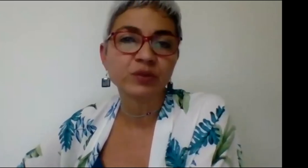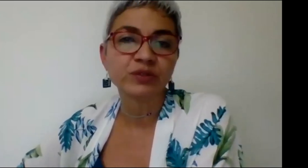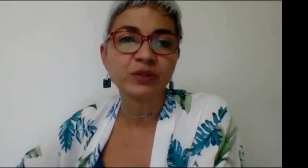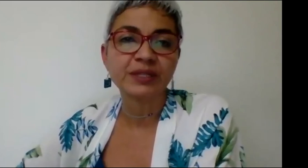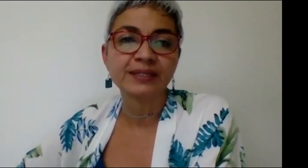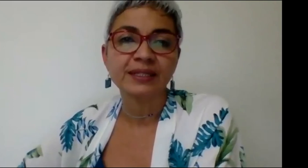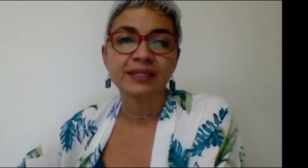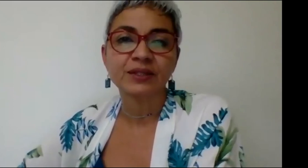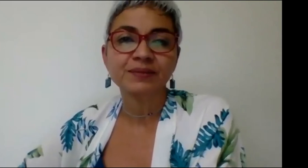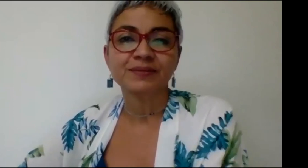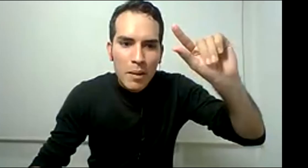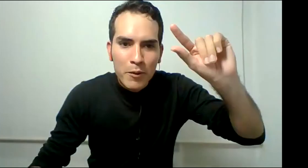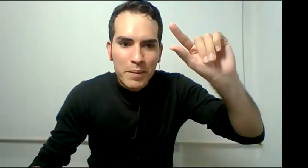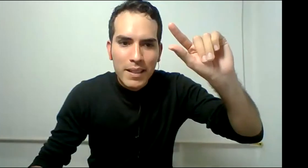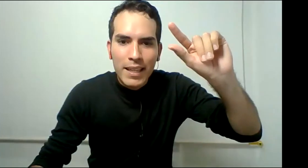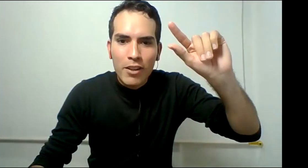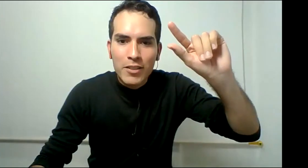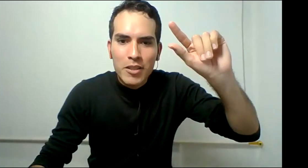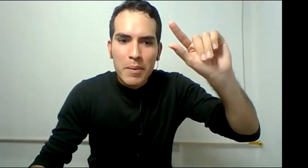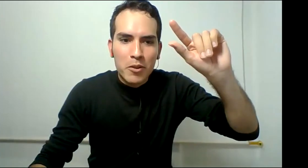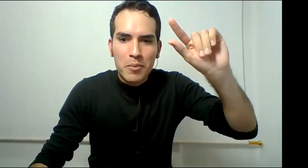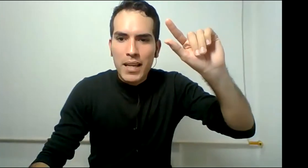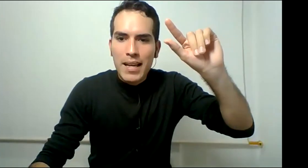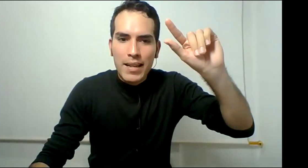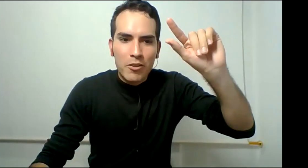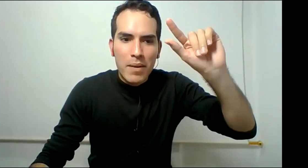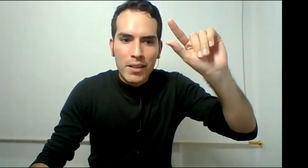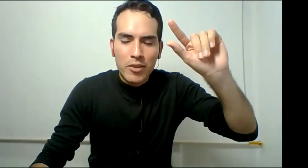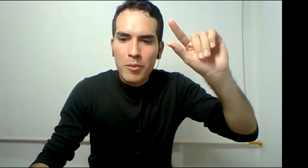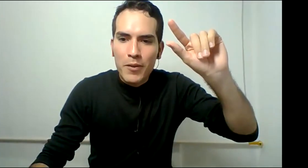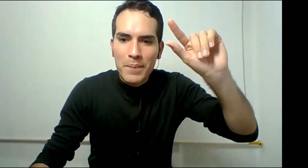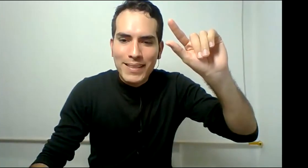cuestiones disculpa Lorenzo se pausó voy a retomar entonces por favor empieza